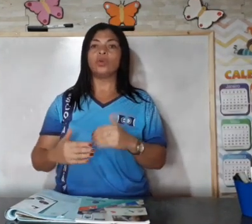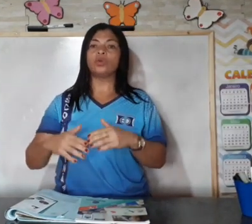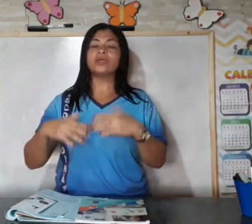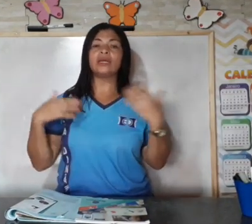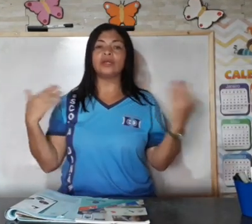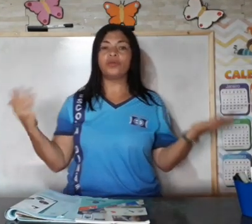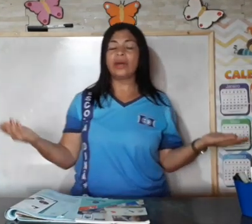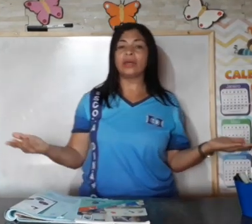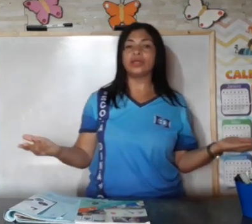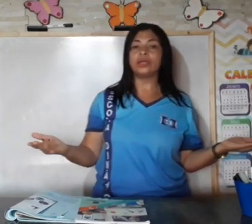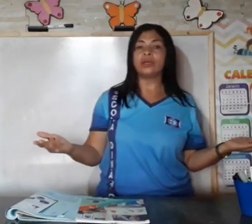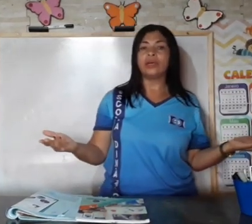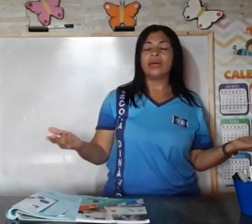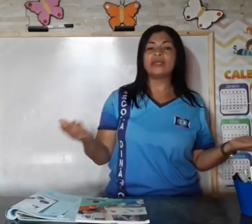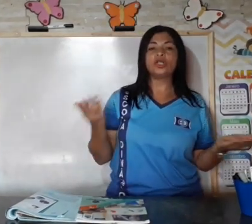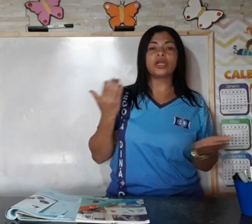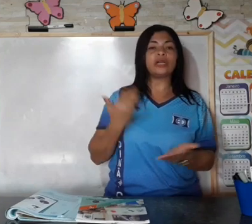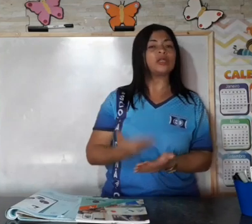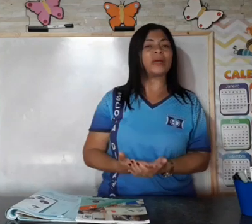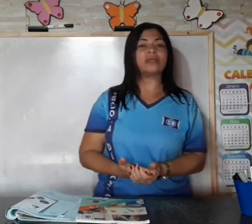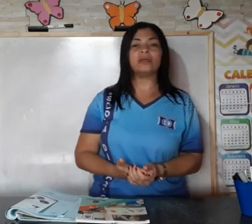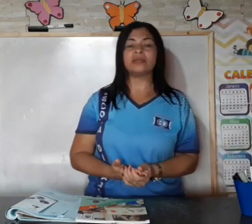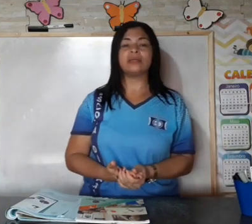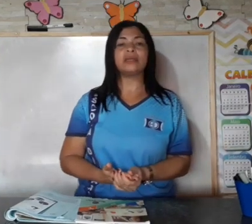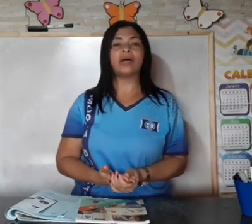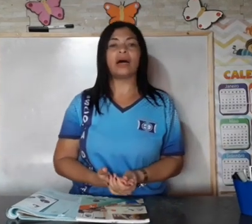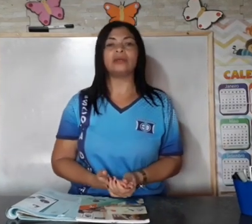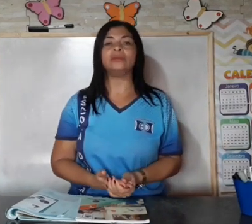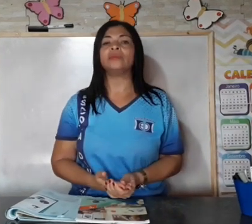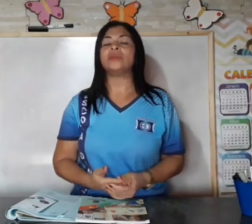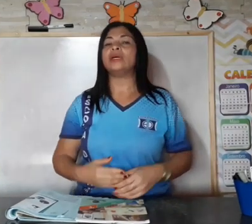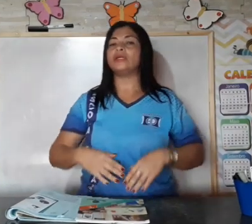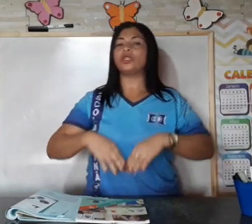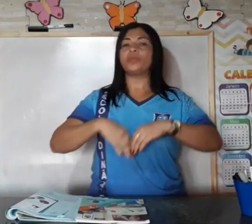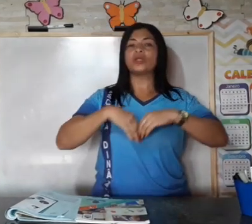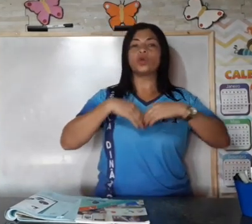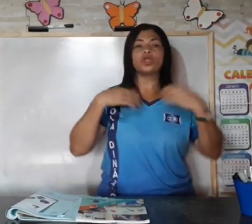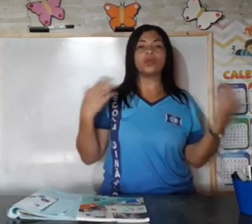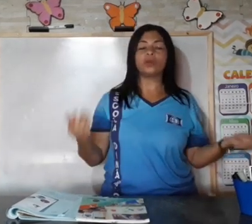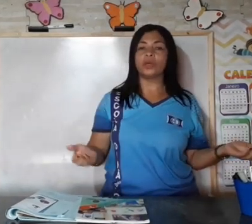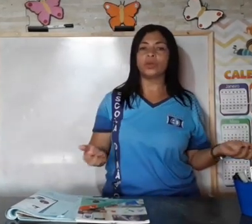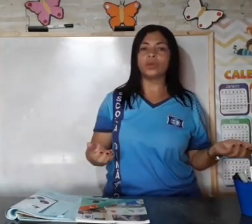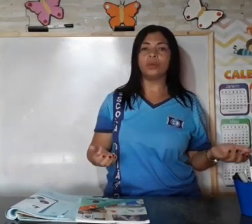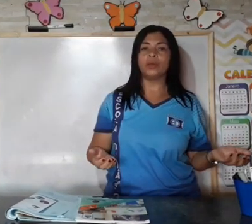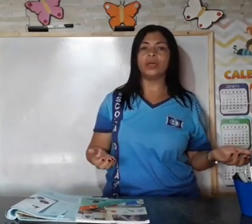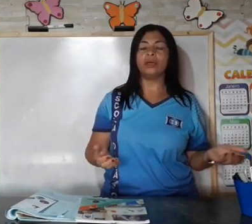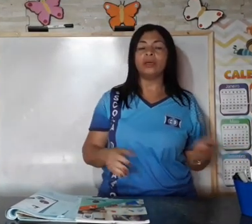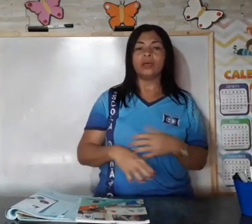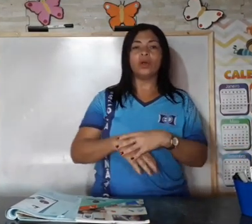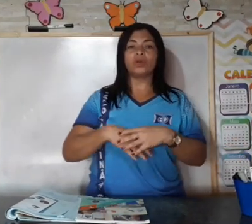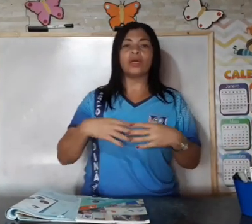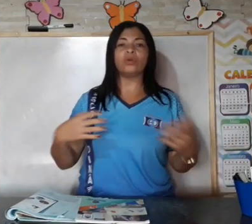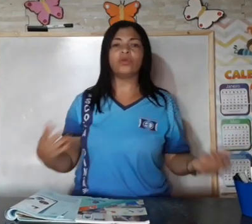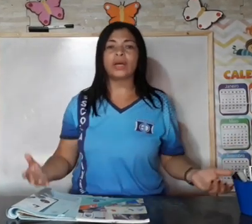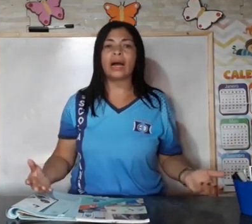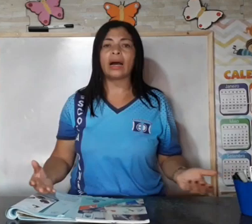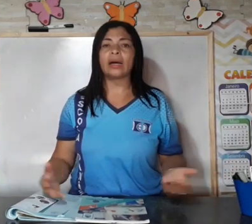tudo seria diferente. Existem crianças passando necessidade, existem pessoas que não têm onde dormir, não têm onde ficar, não